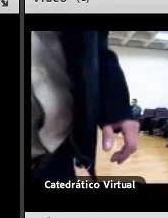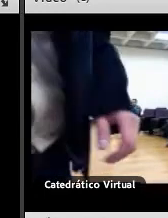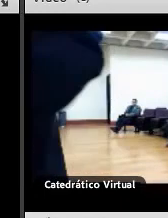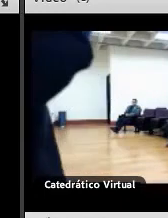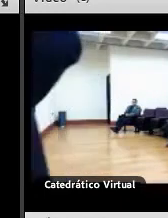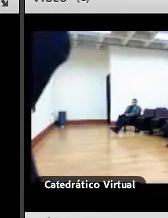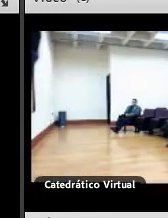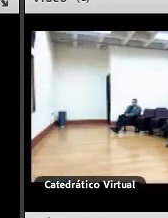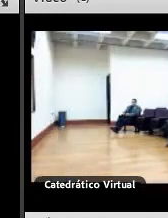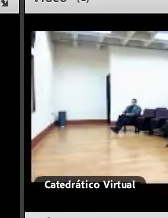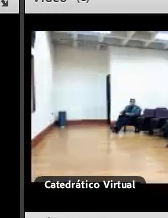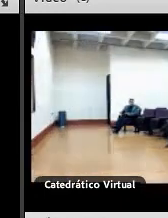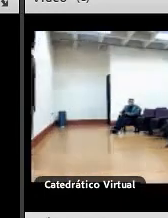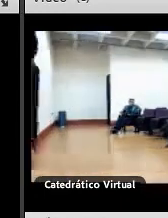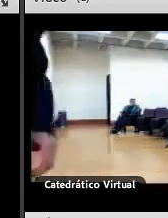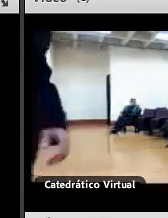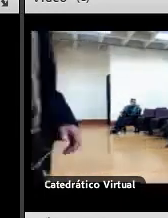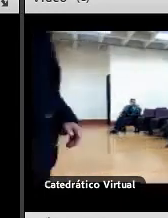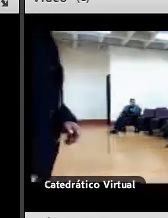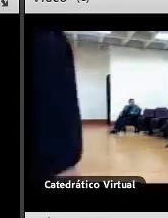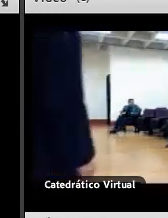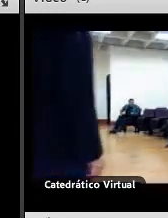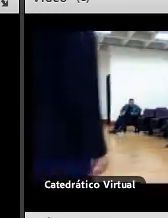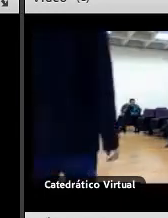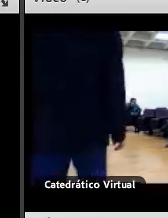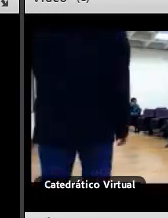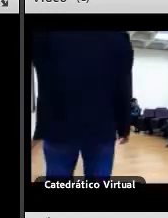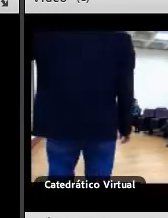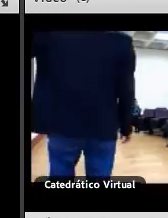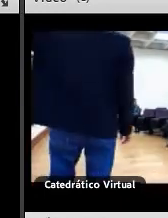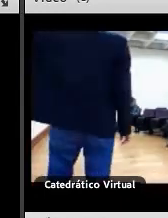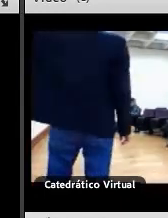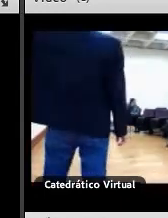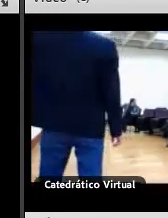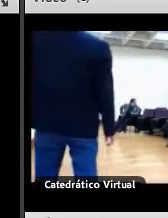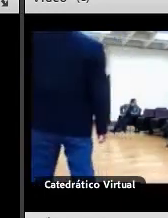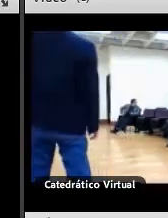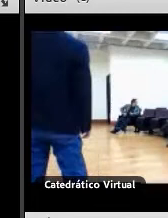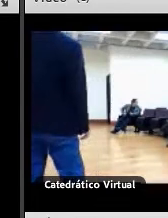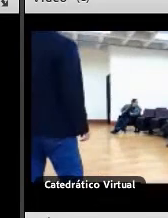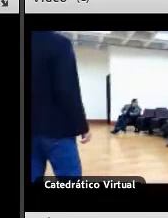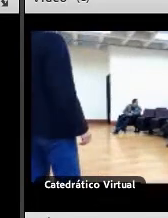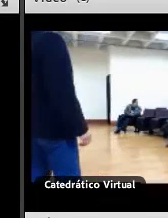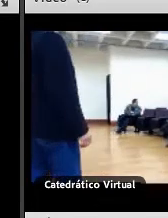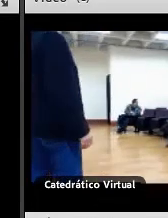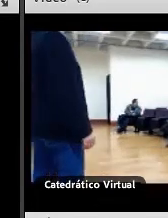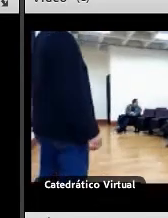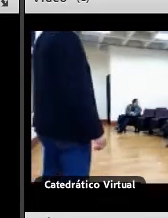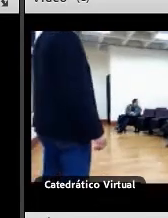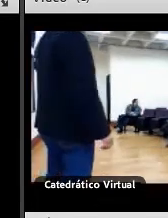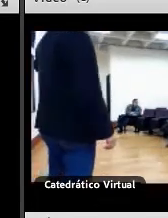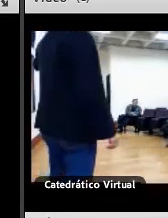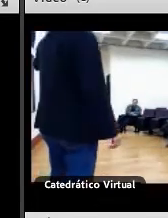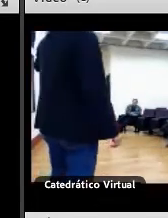algunos de sus lenguajes. Y entonces, elimina eso, por favor. Regresemos a la presentación.